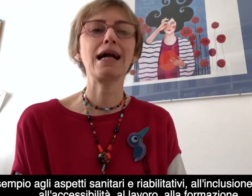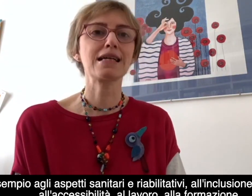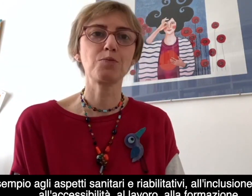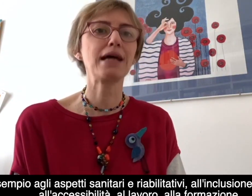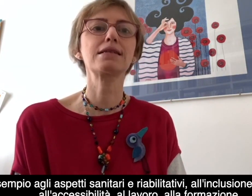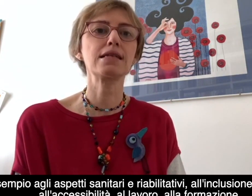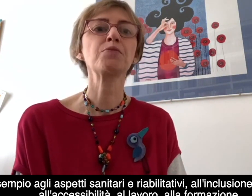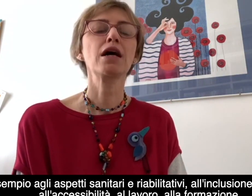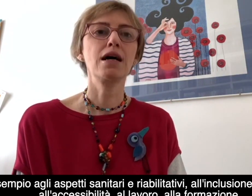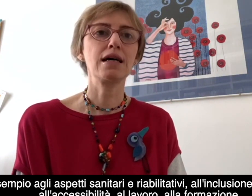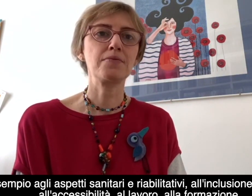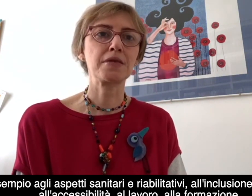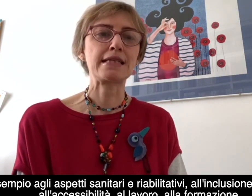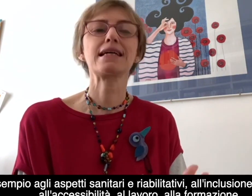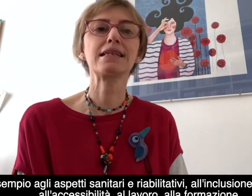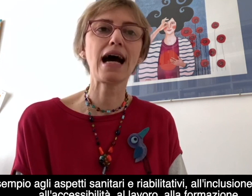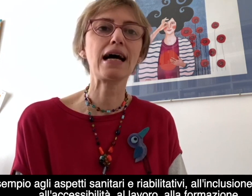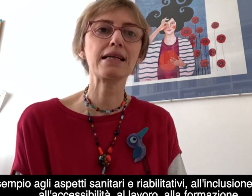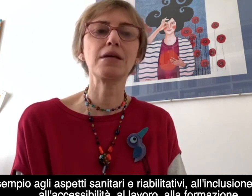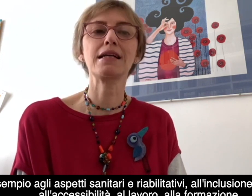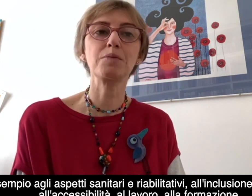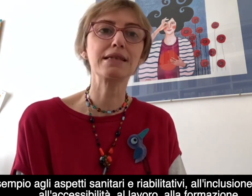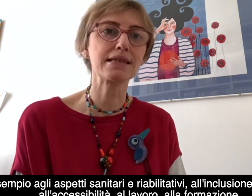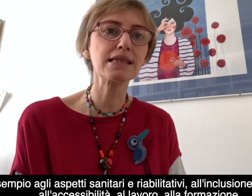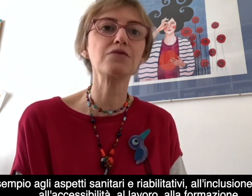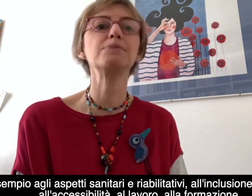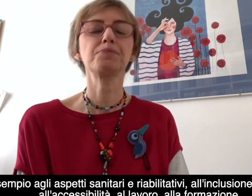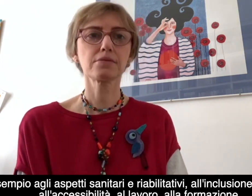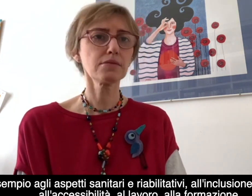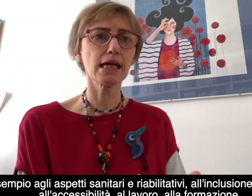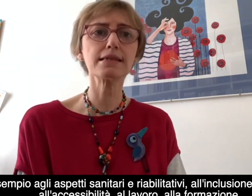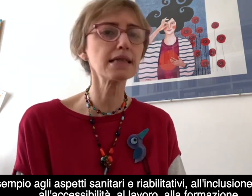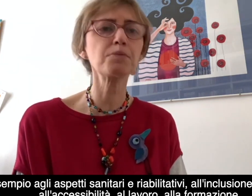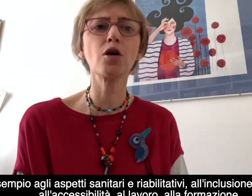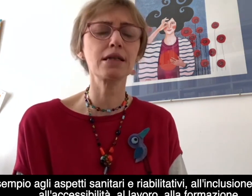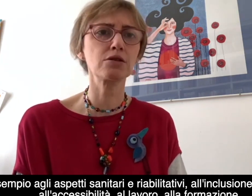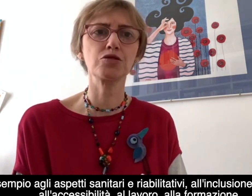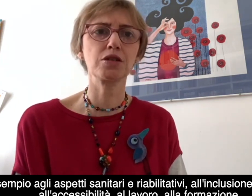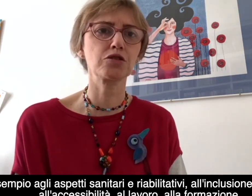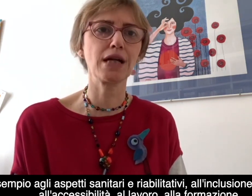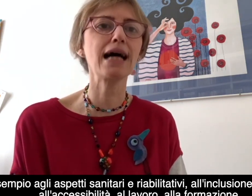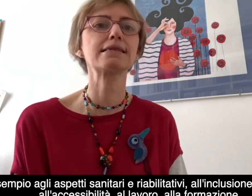aspetti sanitari e riabilitativi ad esempio all'inclusione scolastica